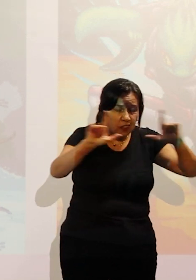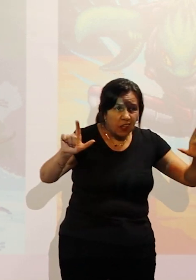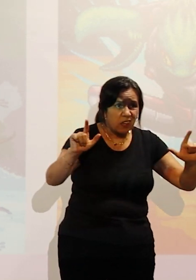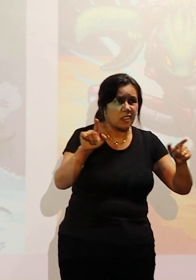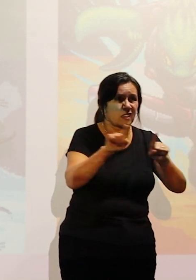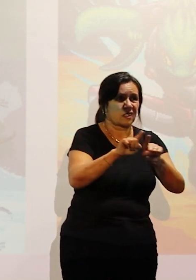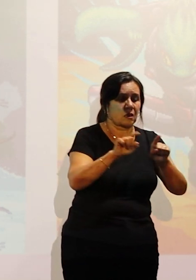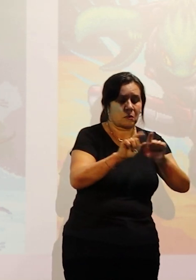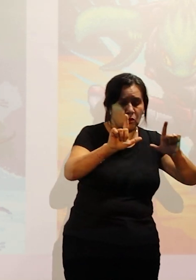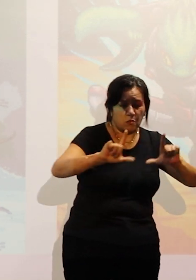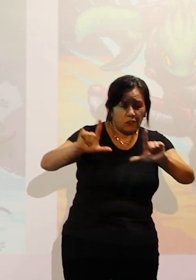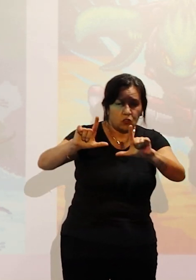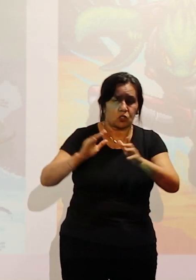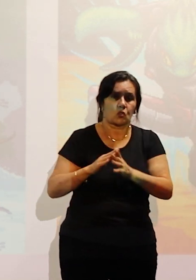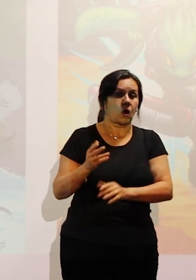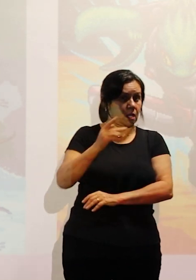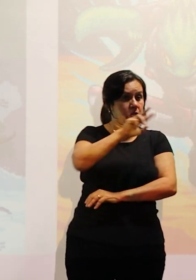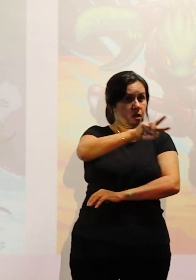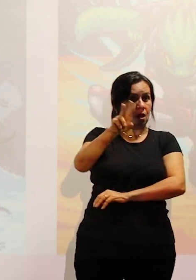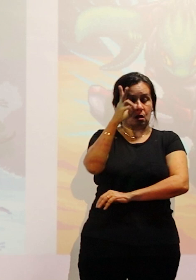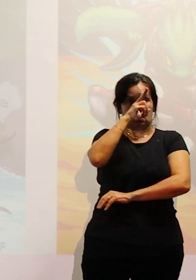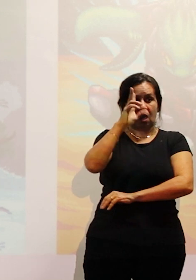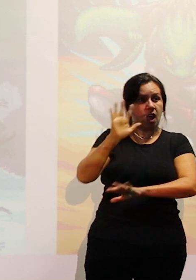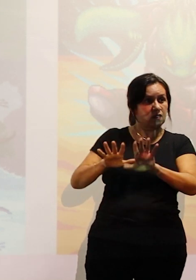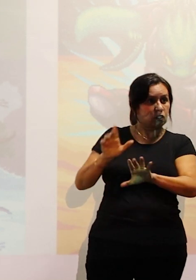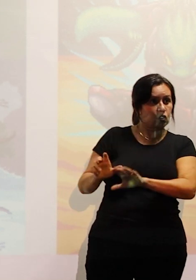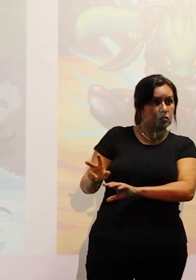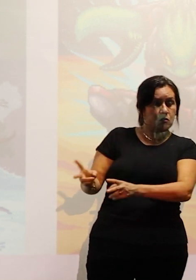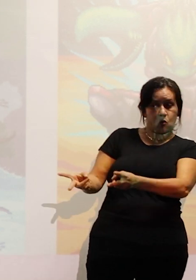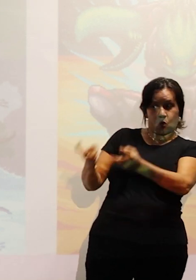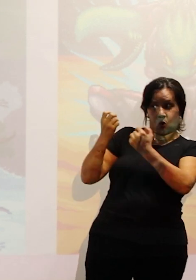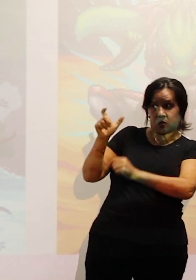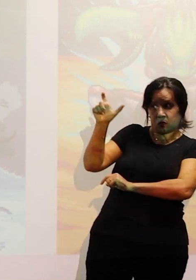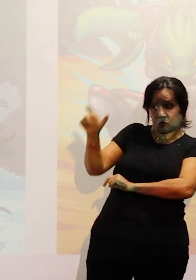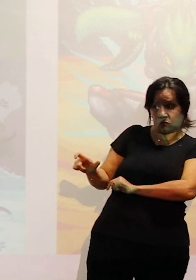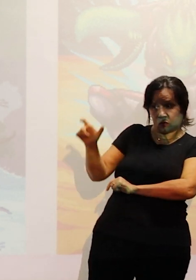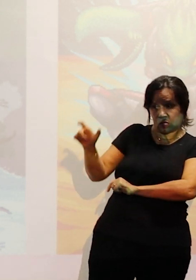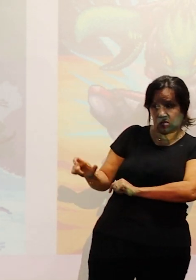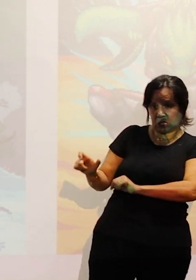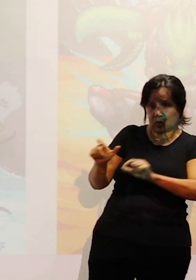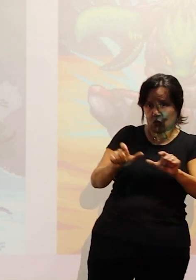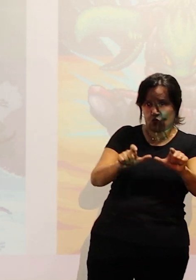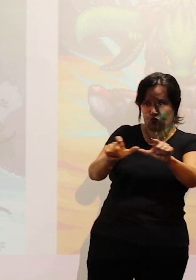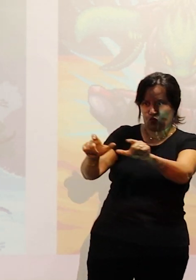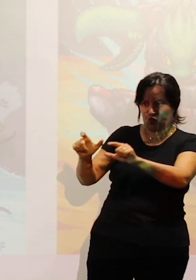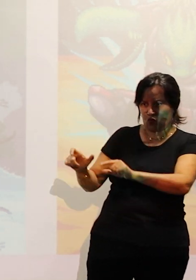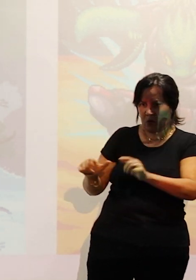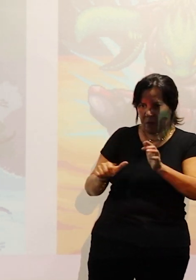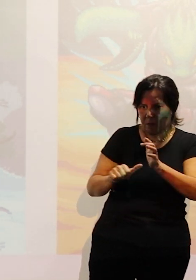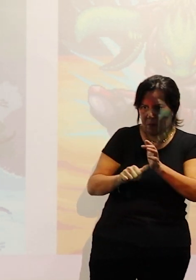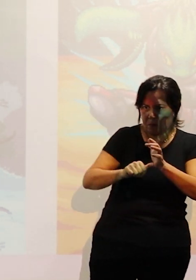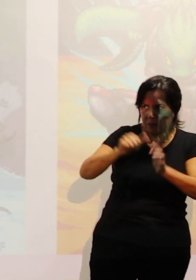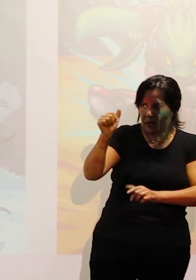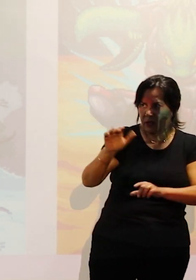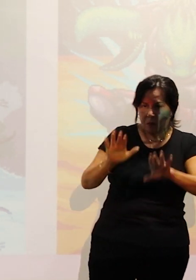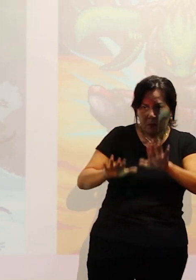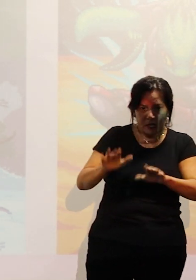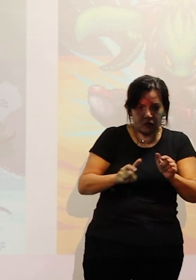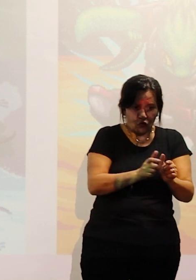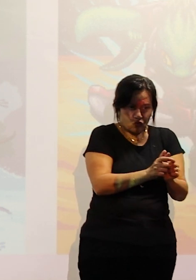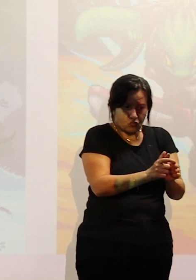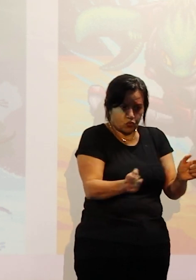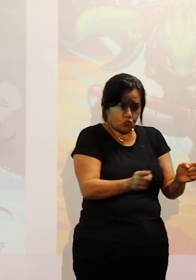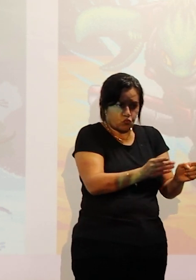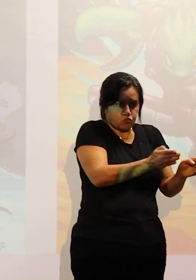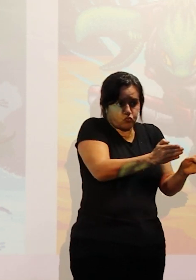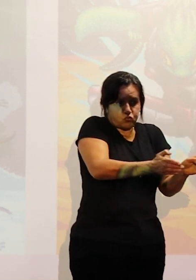né? E quando eu estava falando, a gente às vezes olha, né, um cenário só como uma fase, mas o cenário, às vezes, ele pode ser